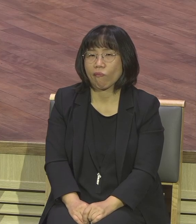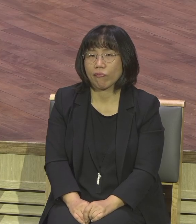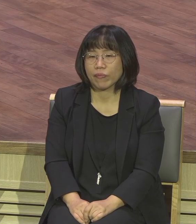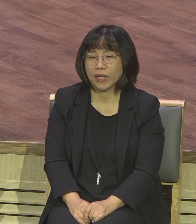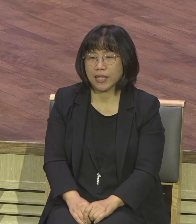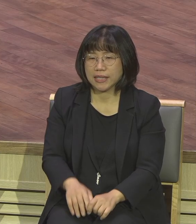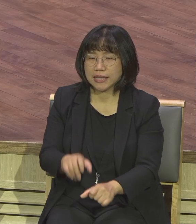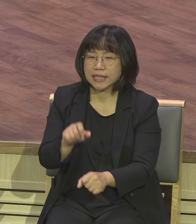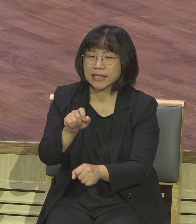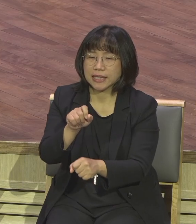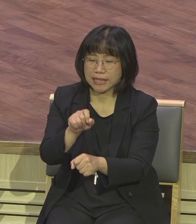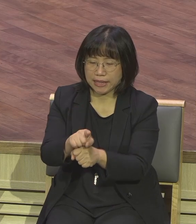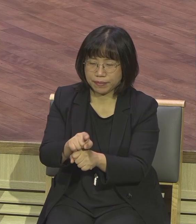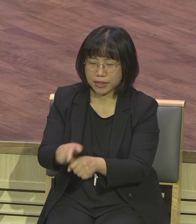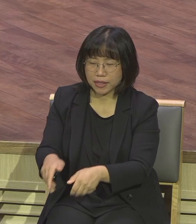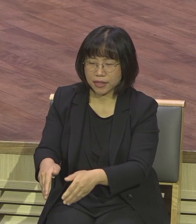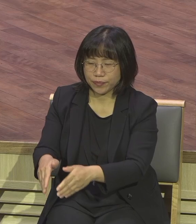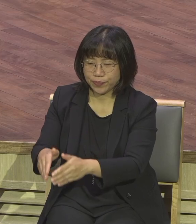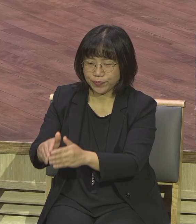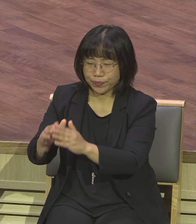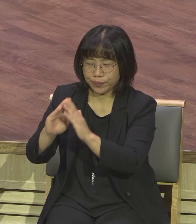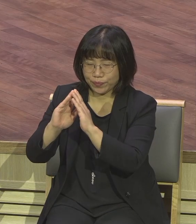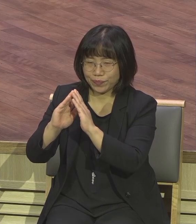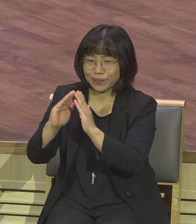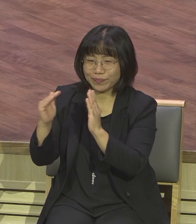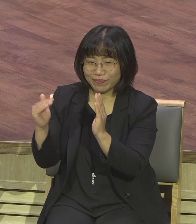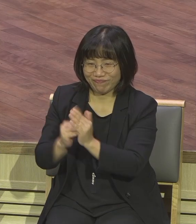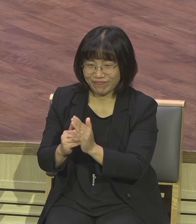이미 구축되어 있죠. 잘 활용하고 있죠.